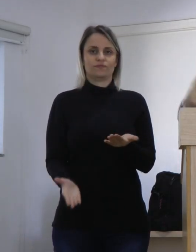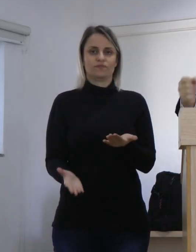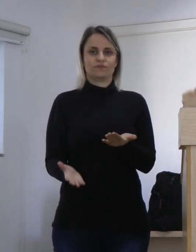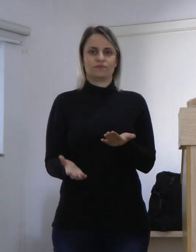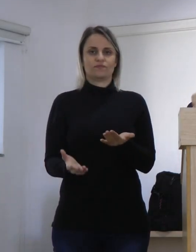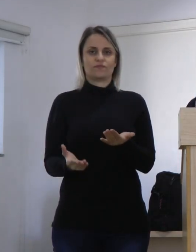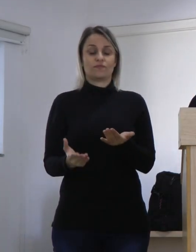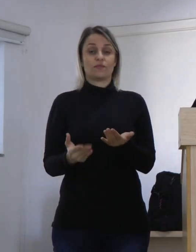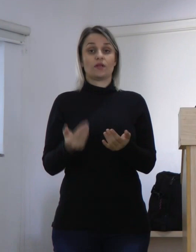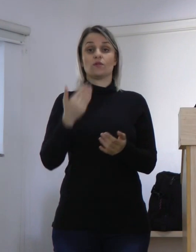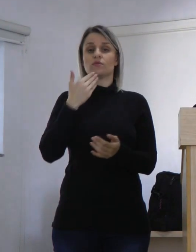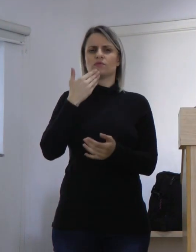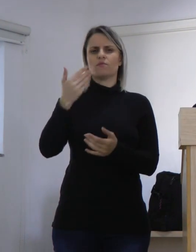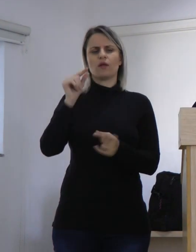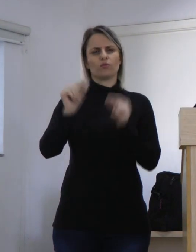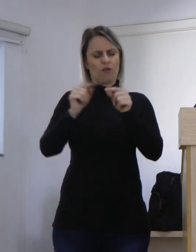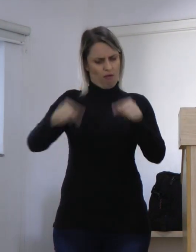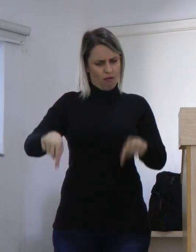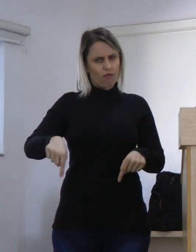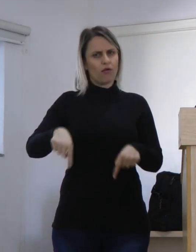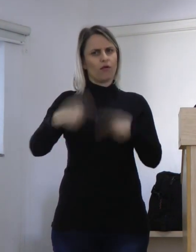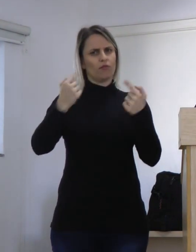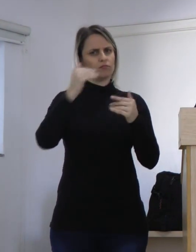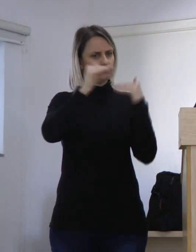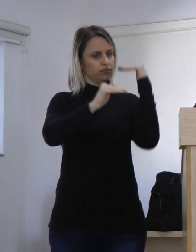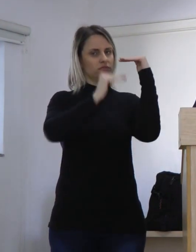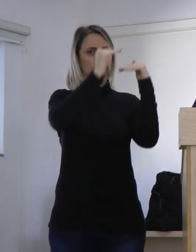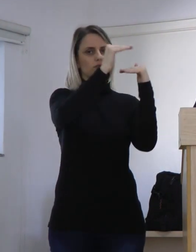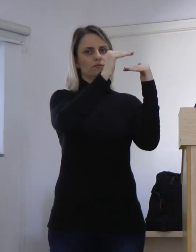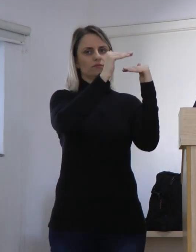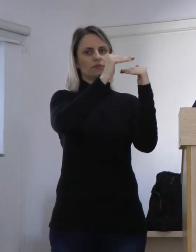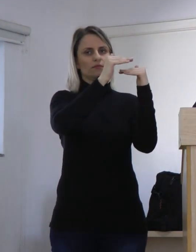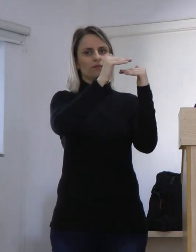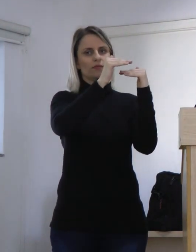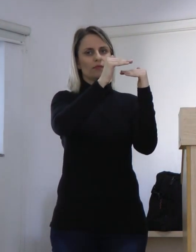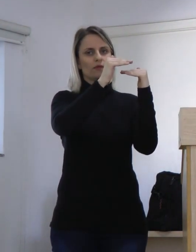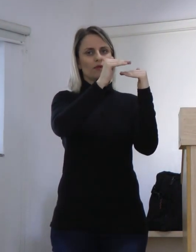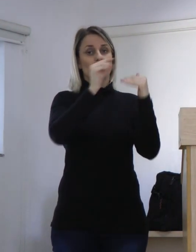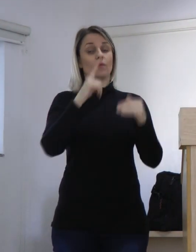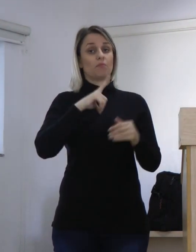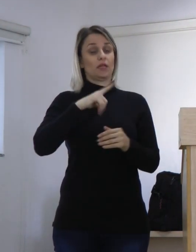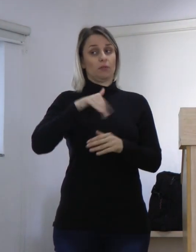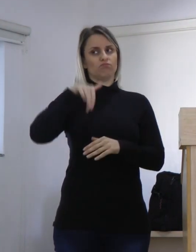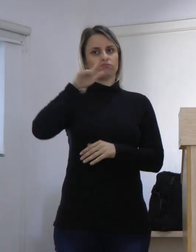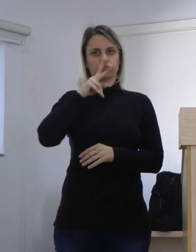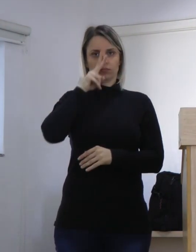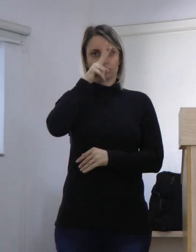Então eles pedem os desafios evolutivos para a gente se fortalecer.